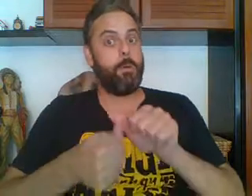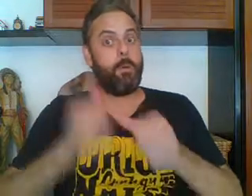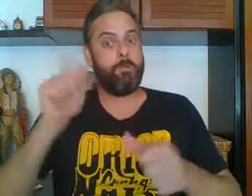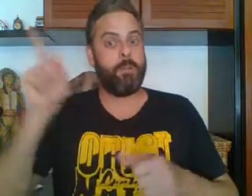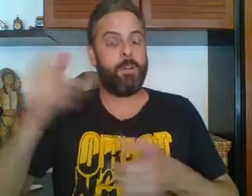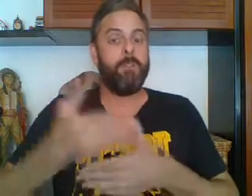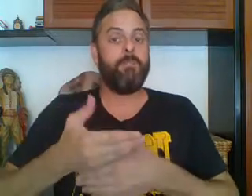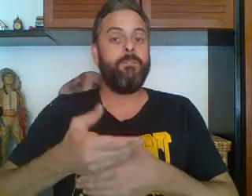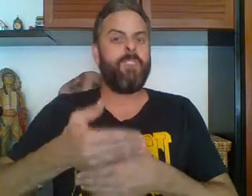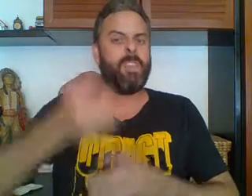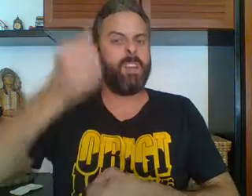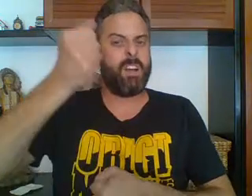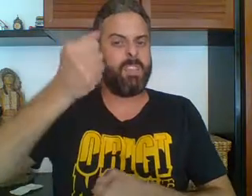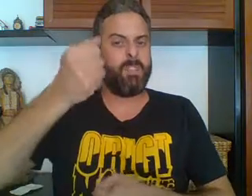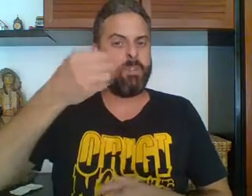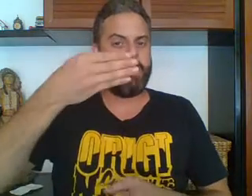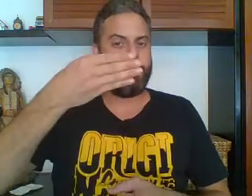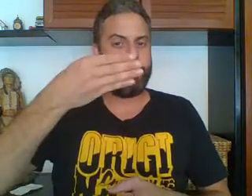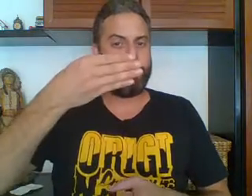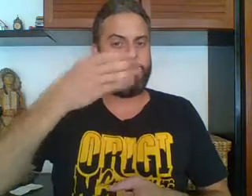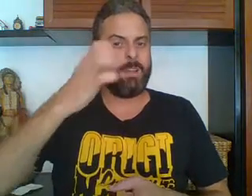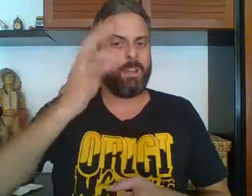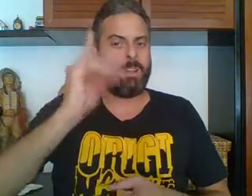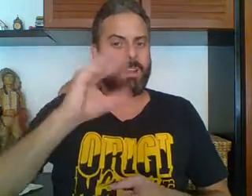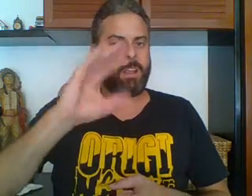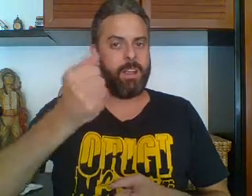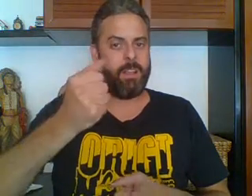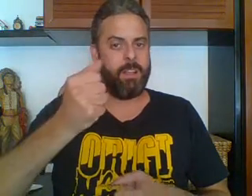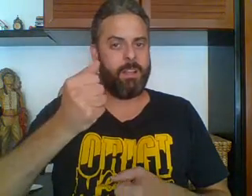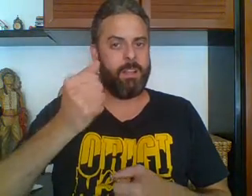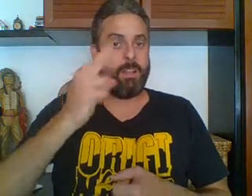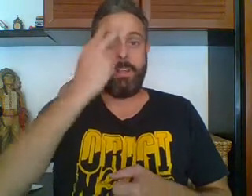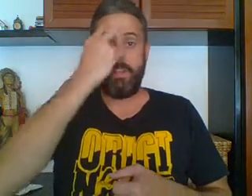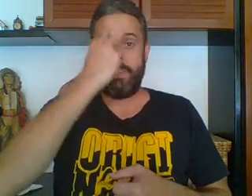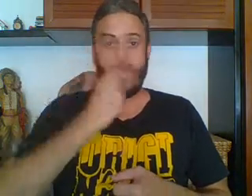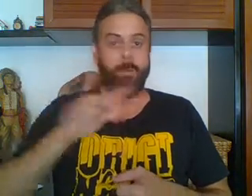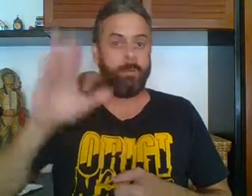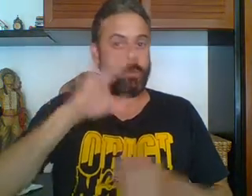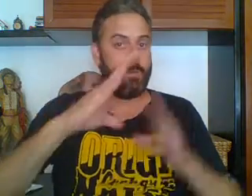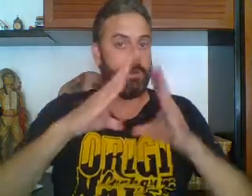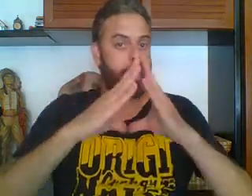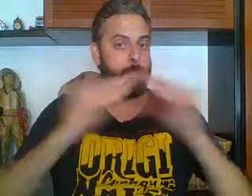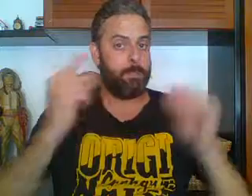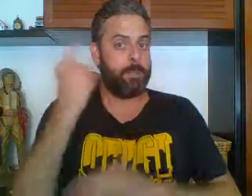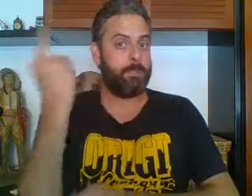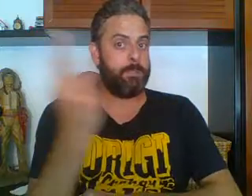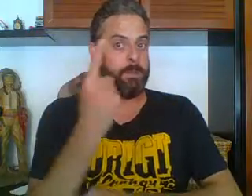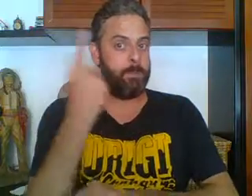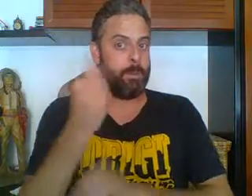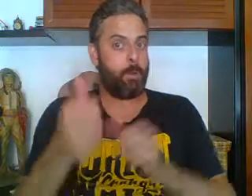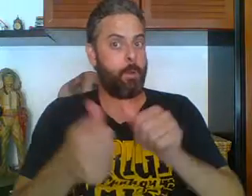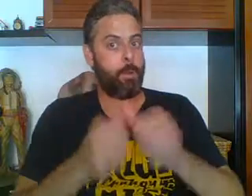histórico pie. artístico de carácter rural que se desarrolló a partir de la torre defensiva que ven ahí, que se construyó en el